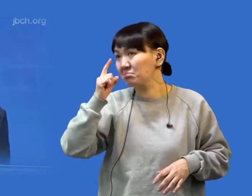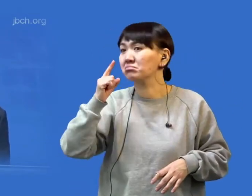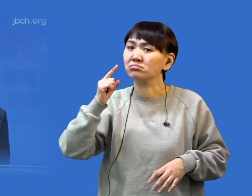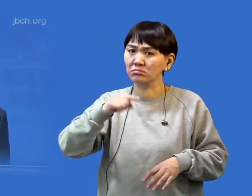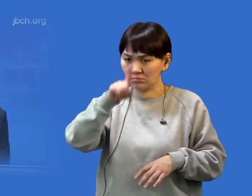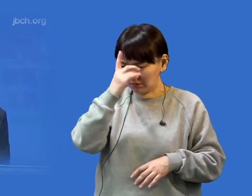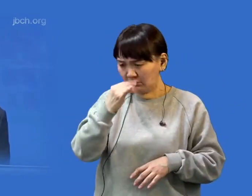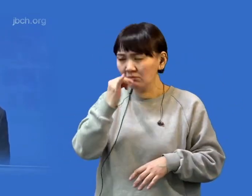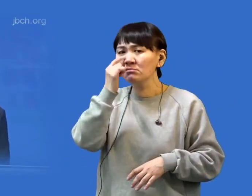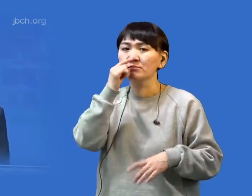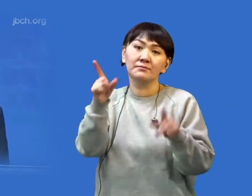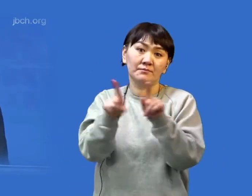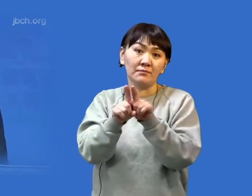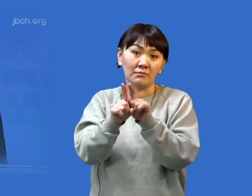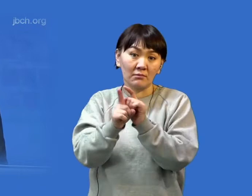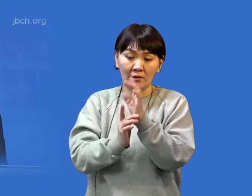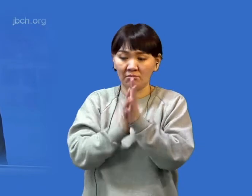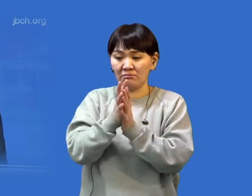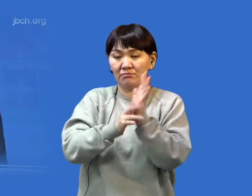Тэгээд доромжлогч.